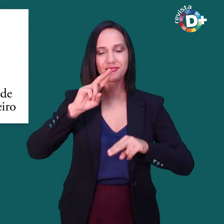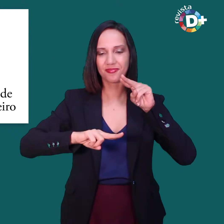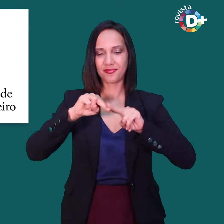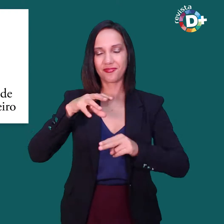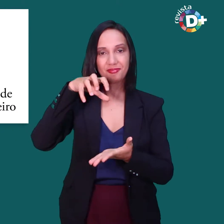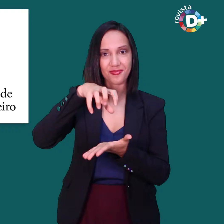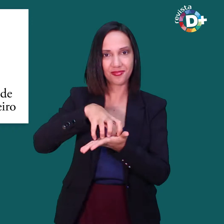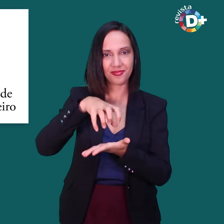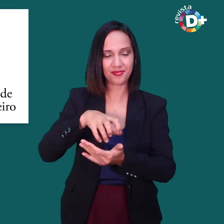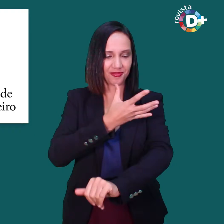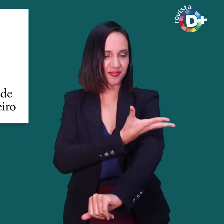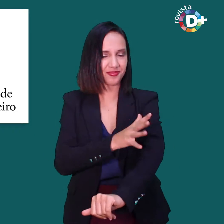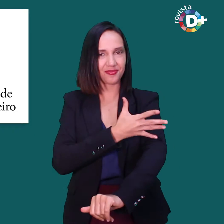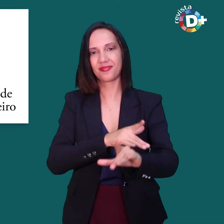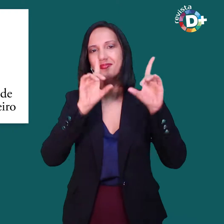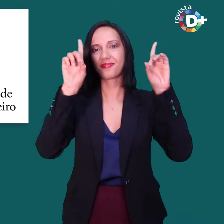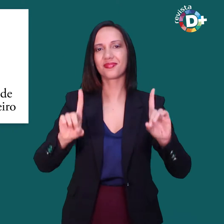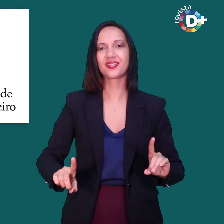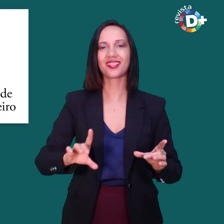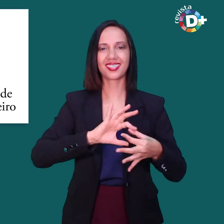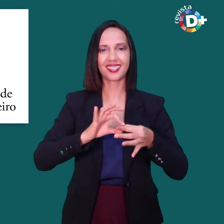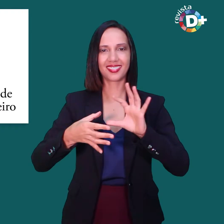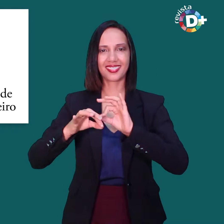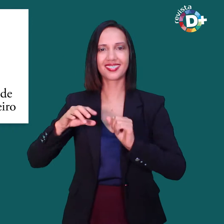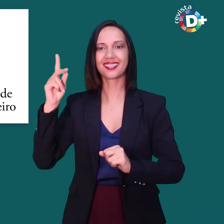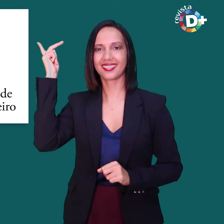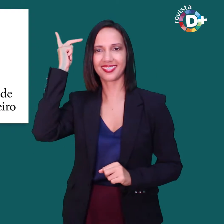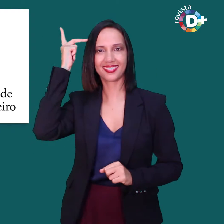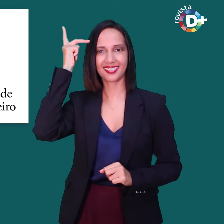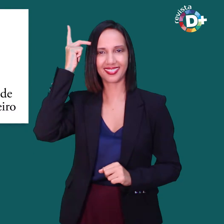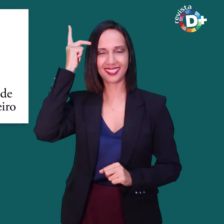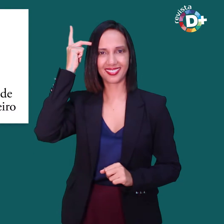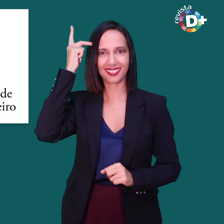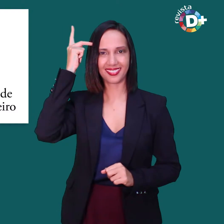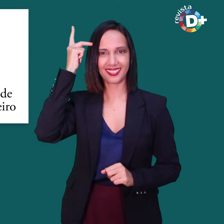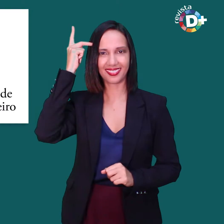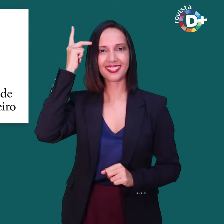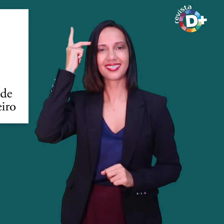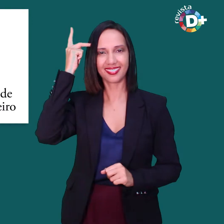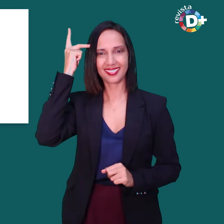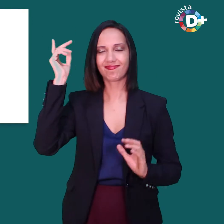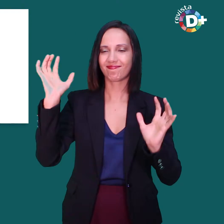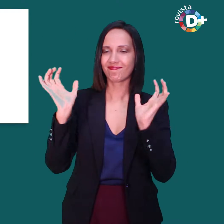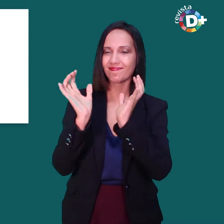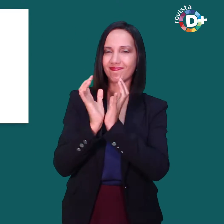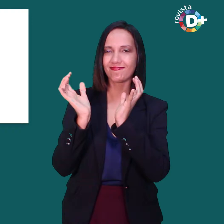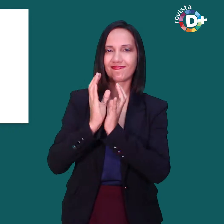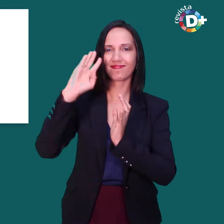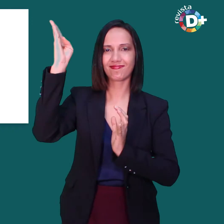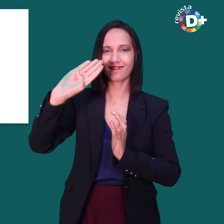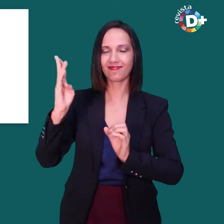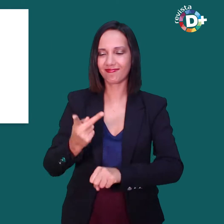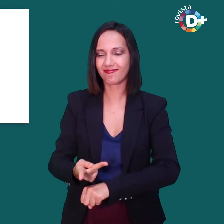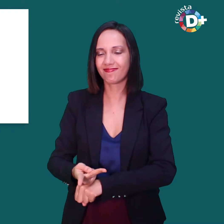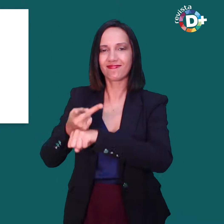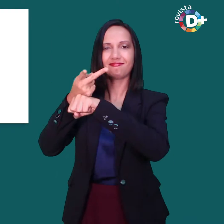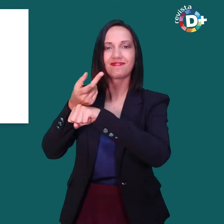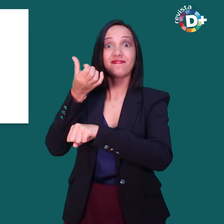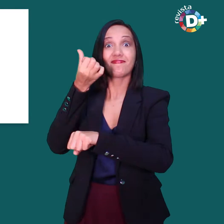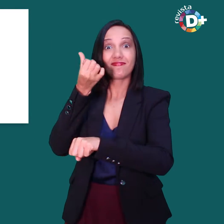Arena do Centro de Treinamento Paralímpico Brasileiro, em São Paulo. A equipe nacional levantou o troféu pela sexta vez